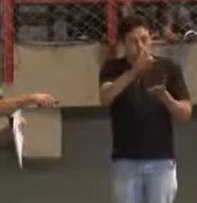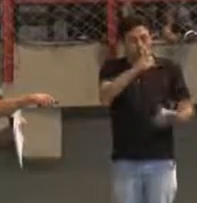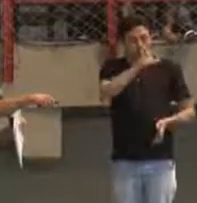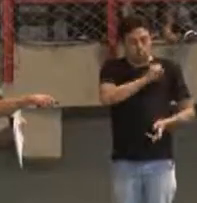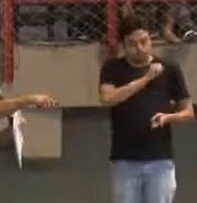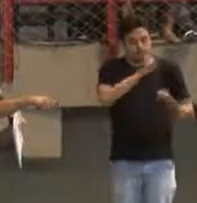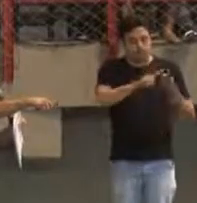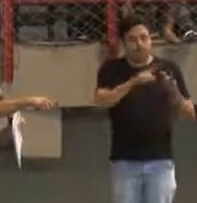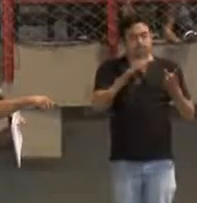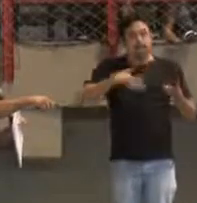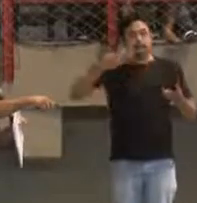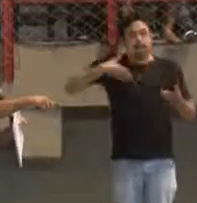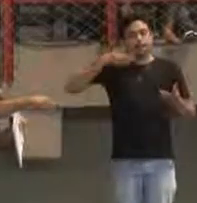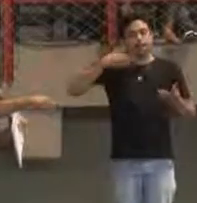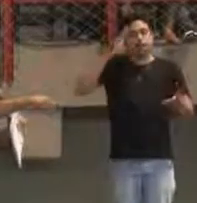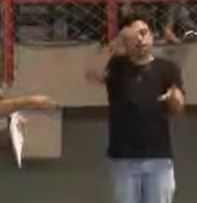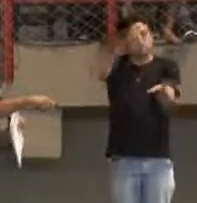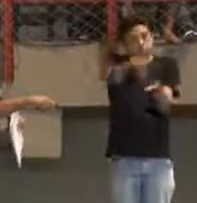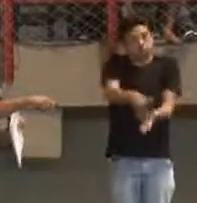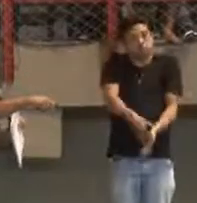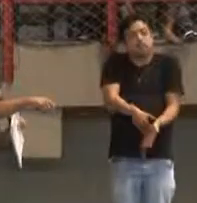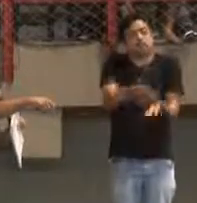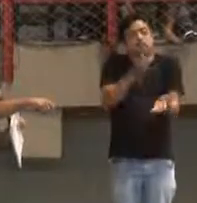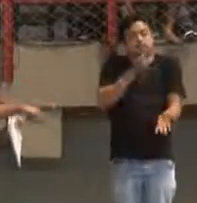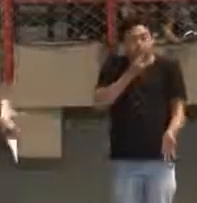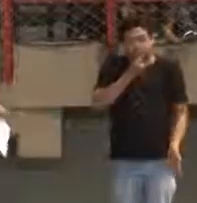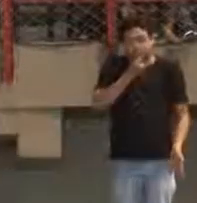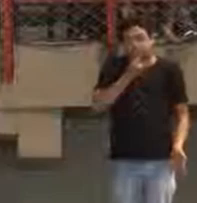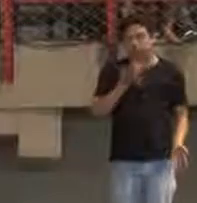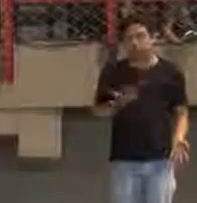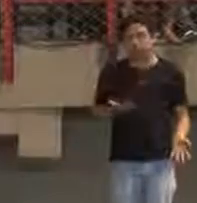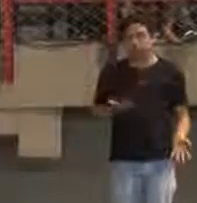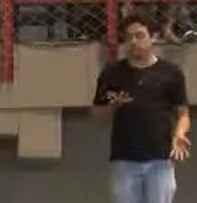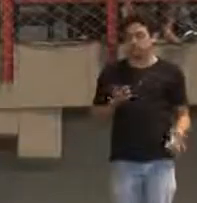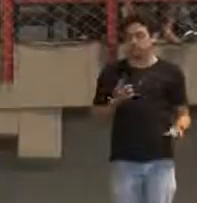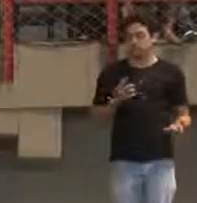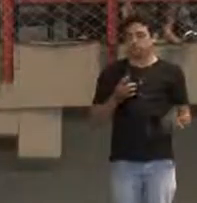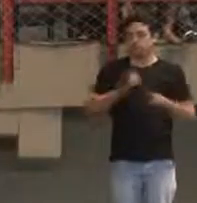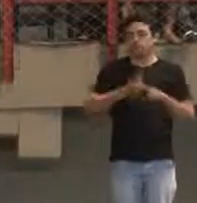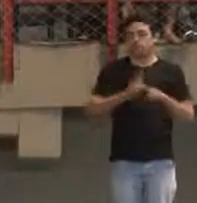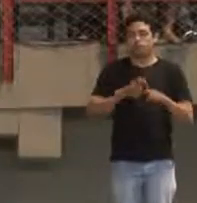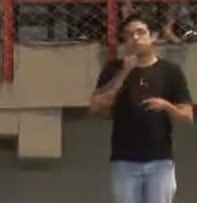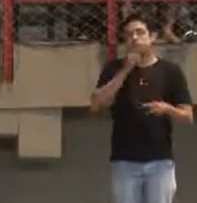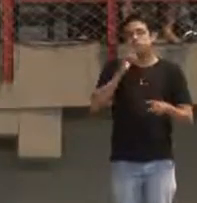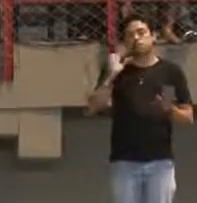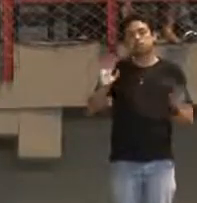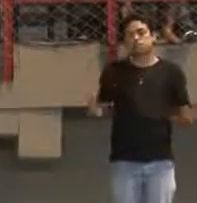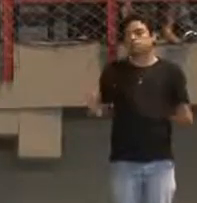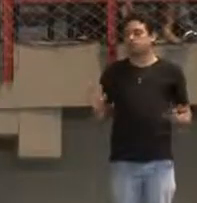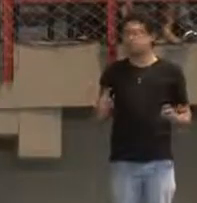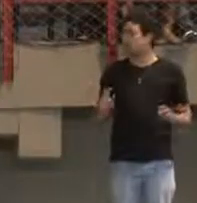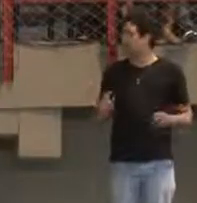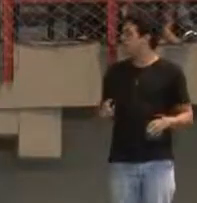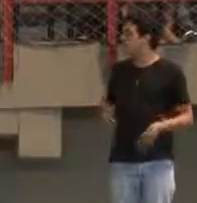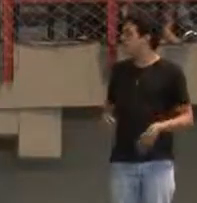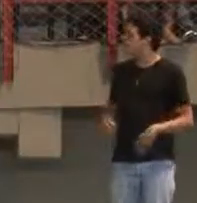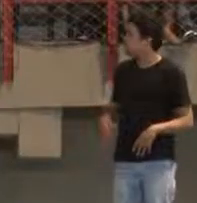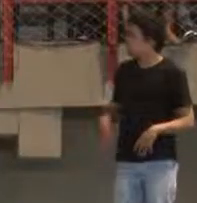começa muito alegre e no final encerra triste Não é isso não é só o amor se acabar beleza